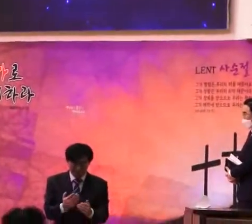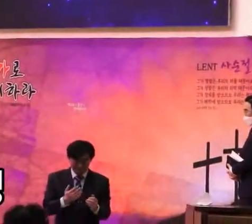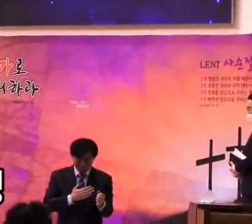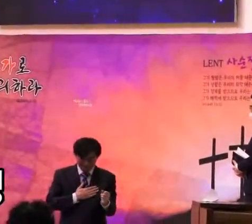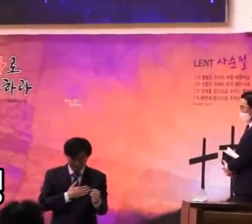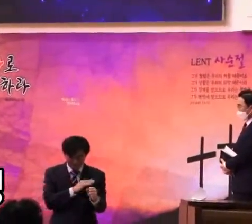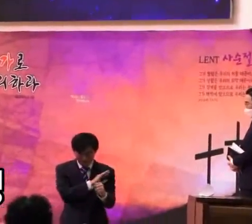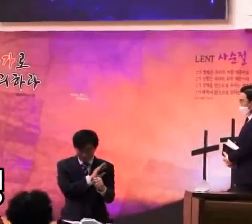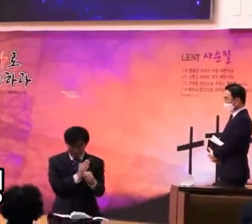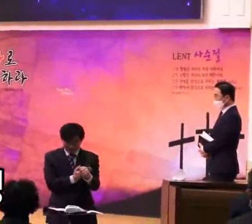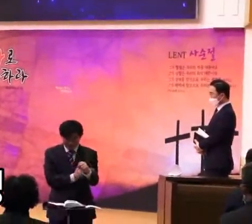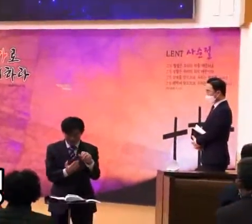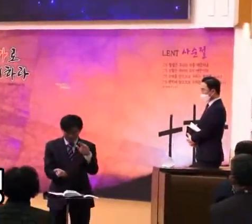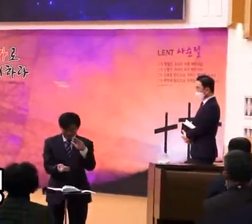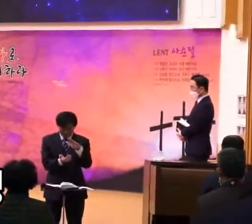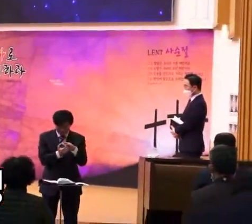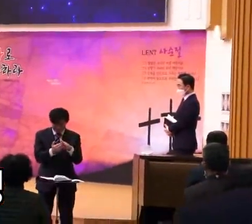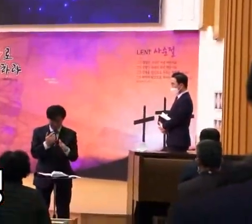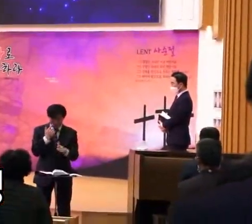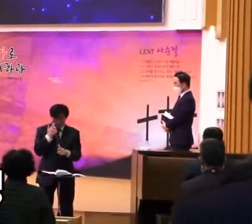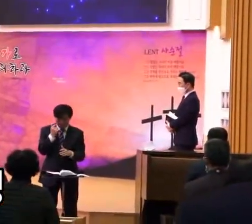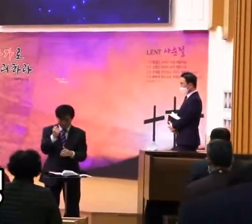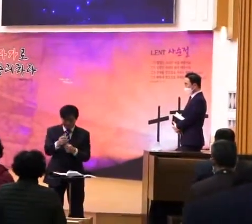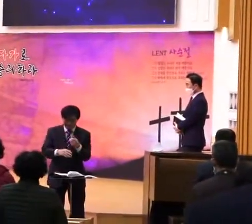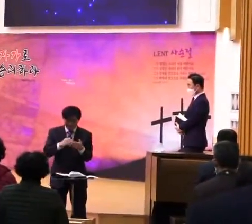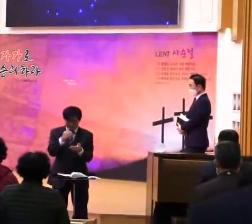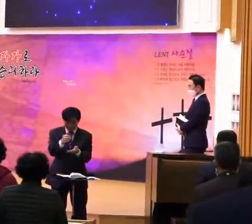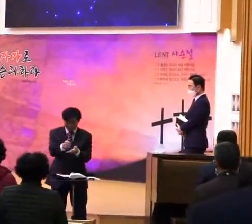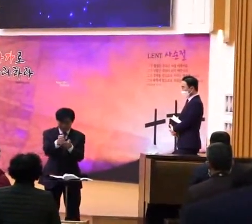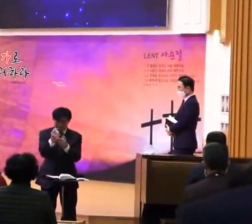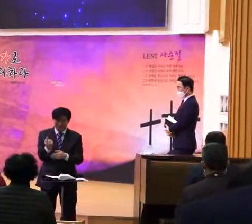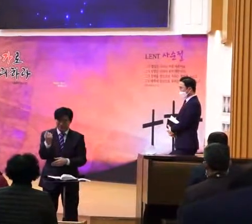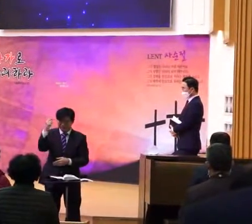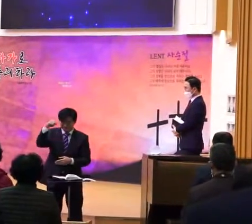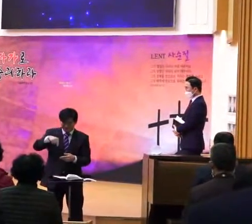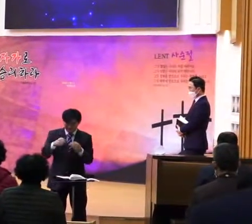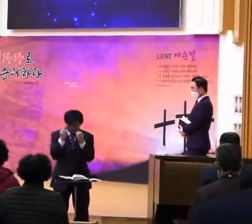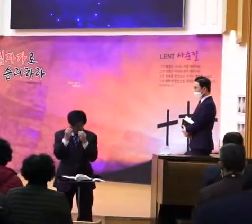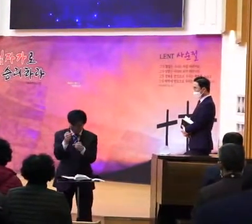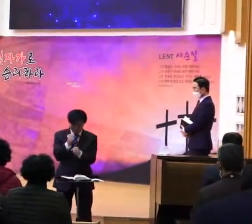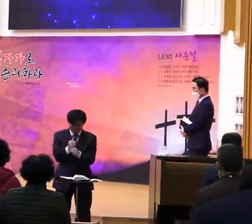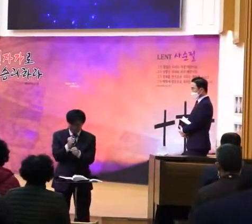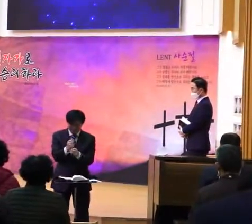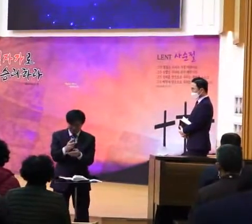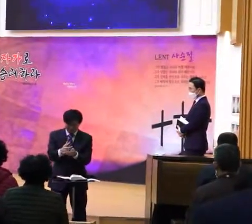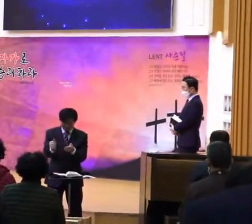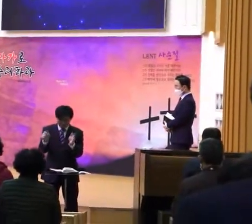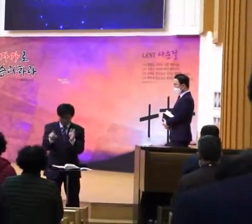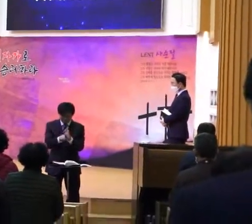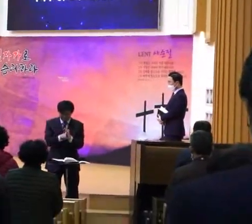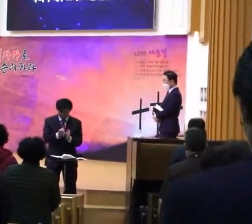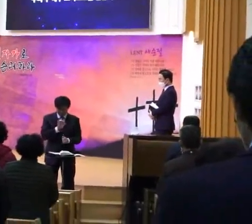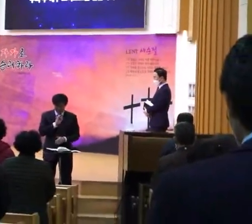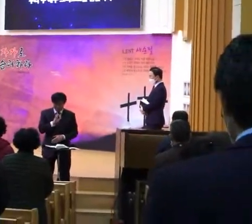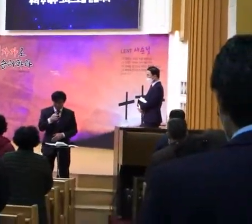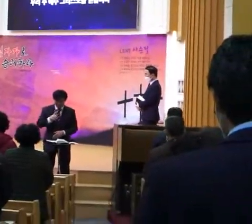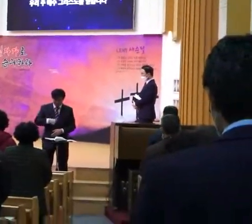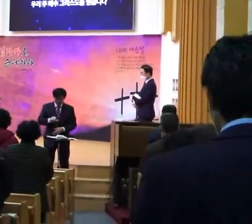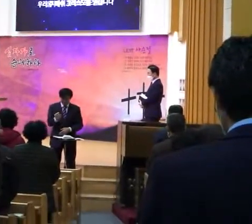나는 전능하신 아버지 하나님 천지의 창조주를 믿습니다. 나는 그의 유일하신 아들 우리 주 예수